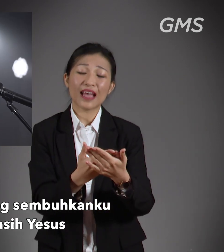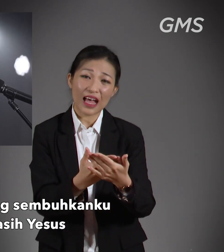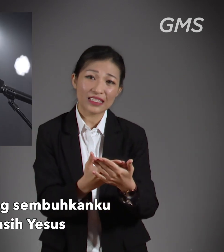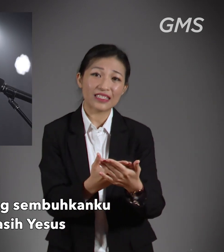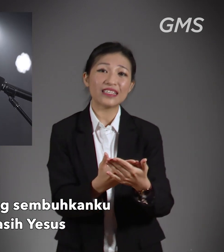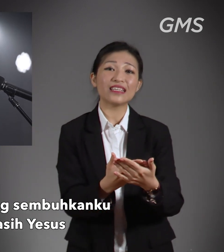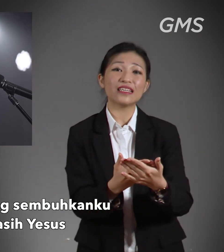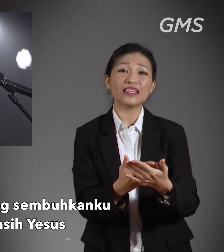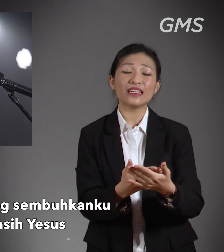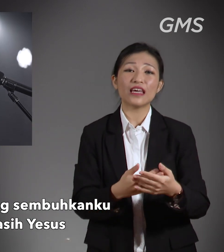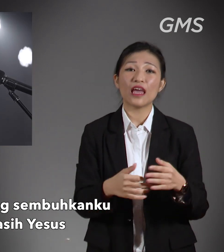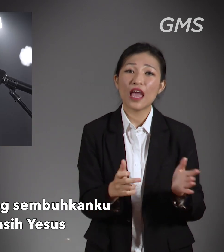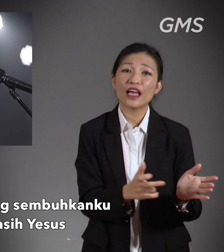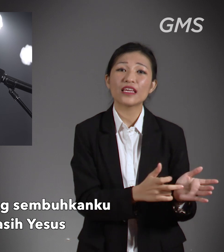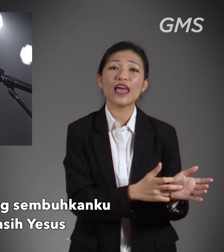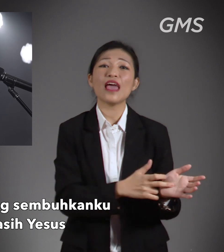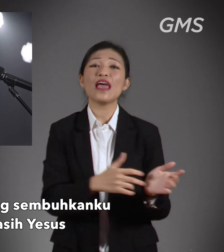Terima kasih